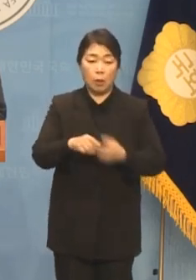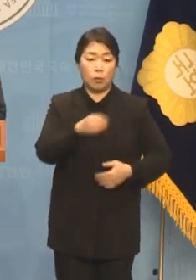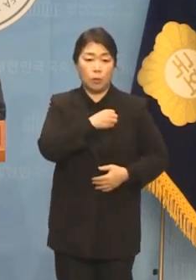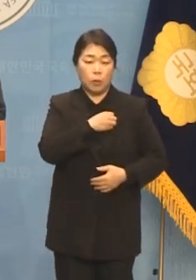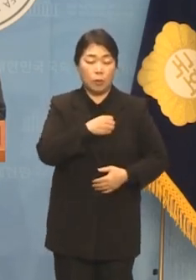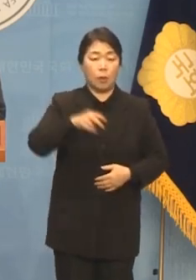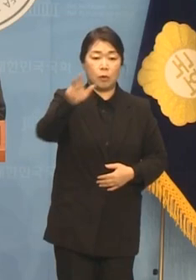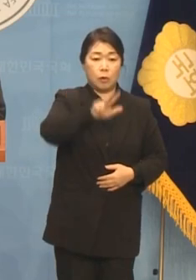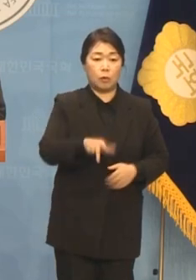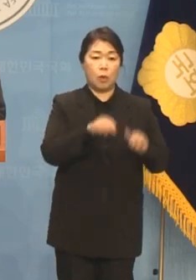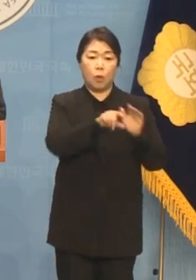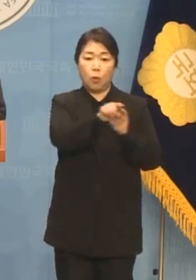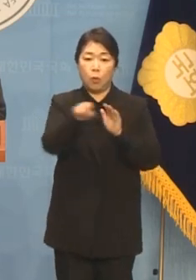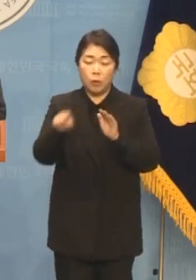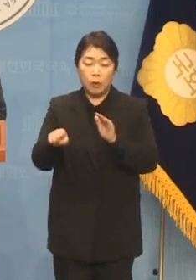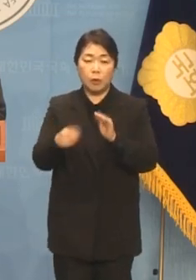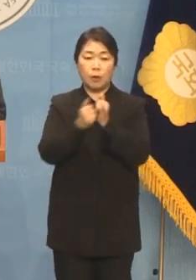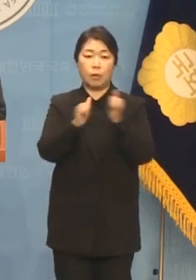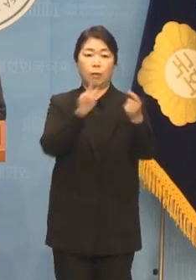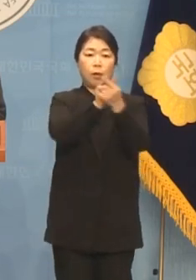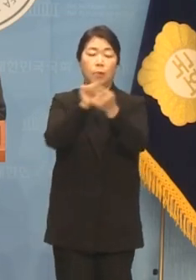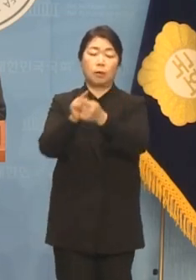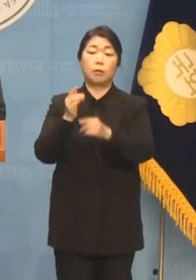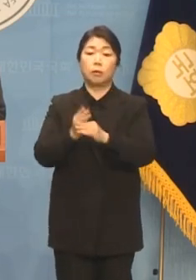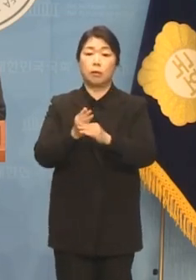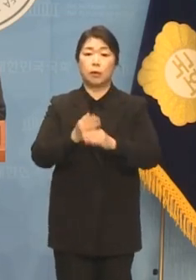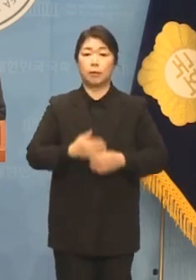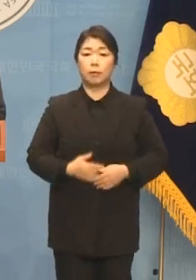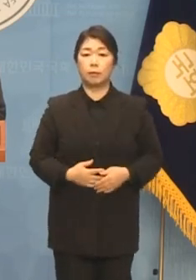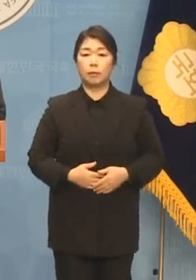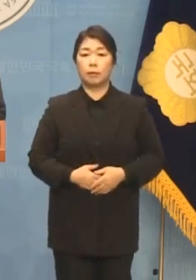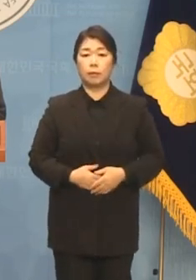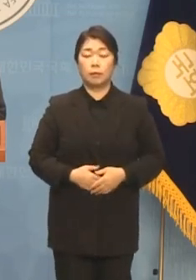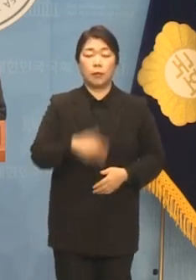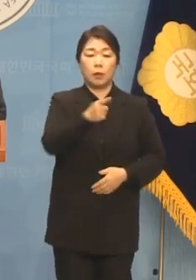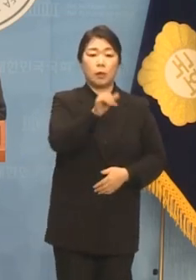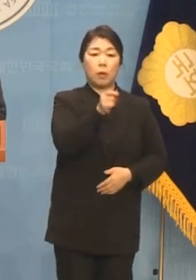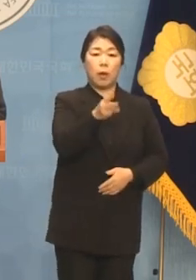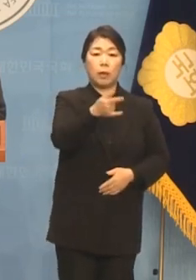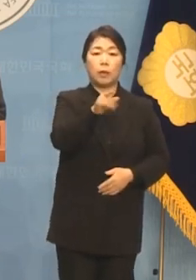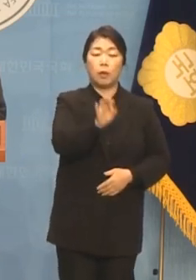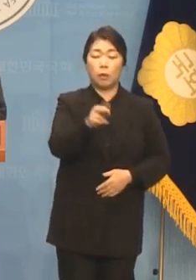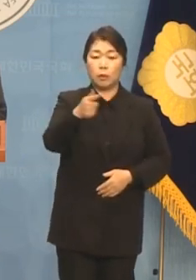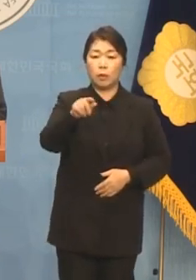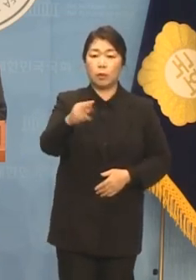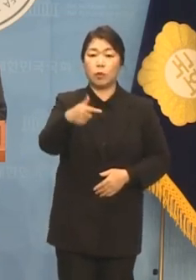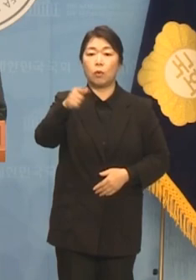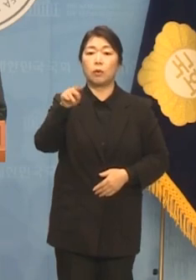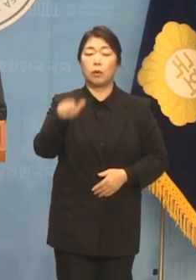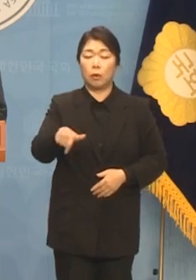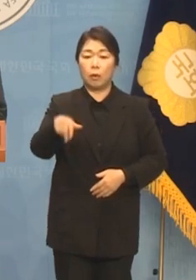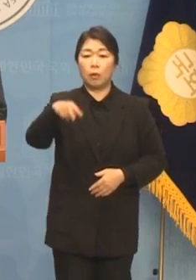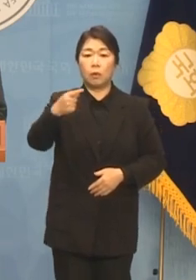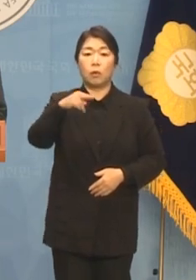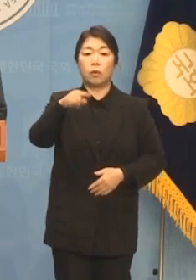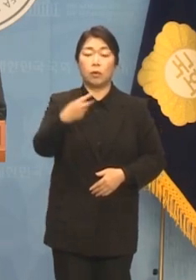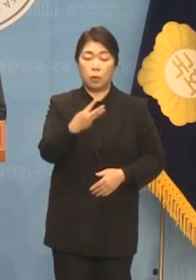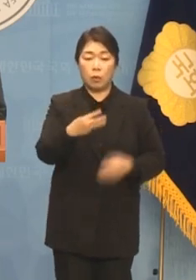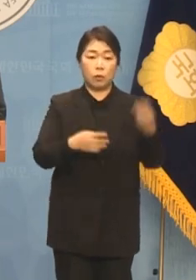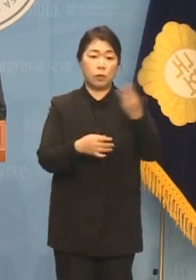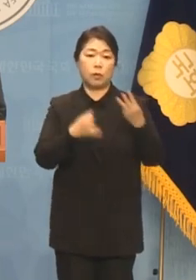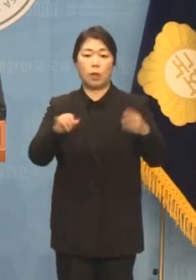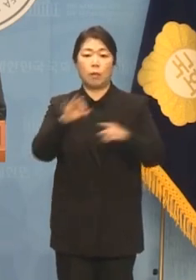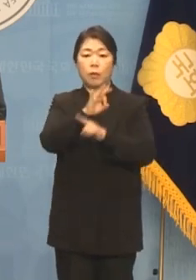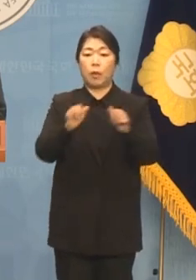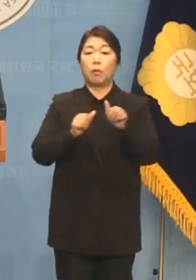각지에서 우리 국민들을 만나고 있습니다 정혜경 전종덕 손솔이 세 명의